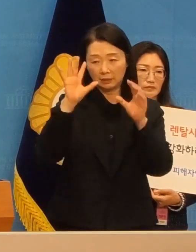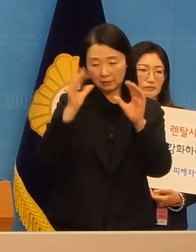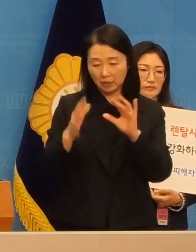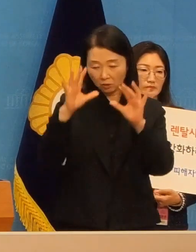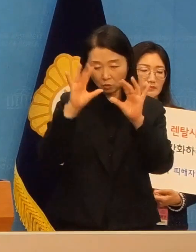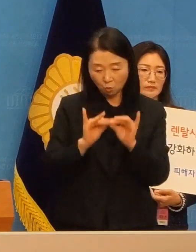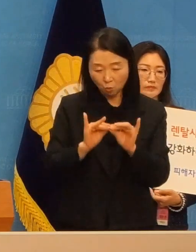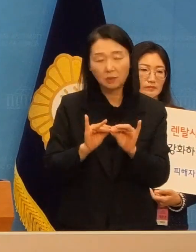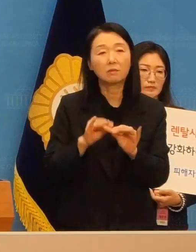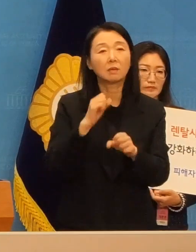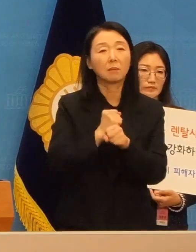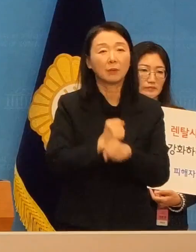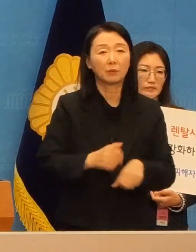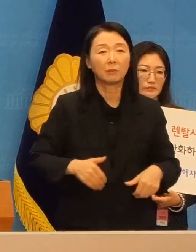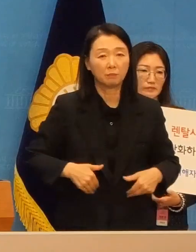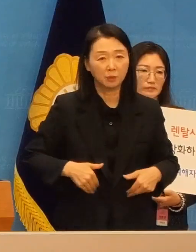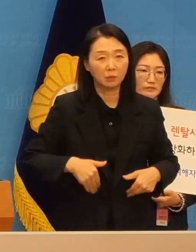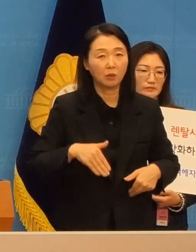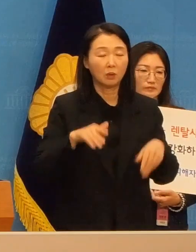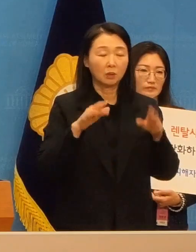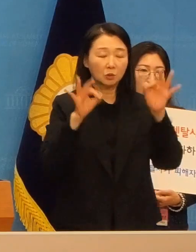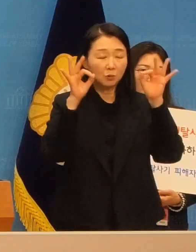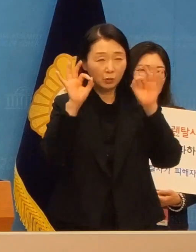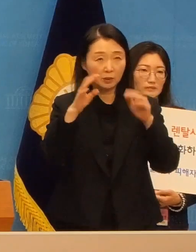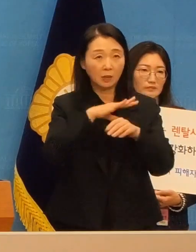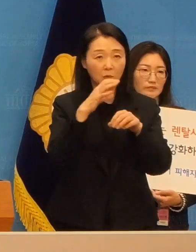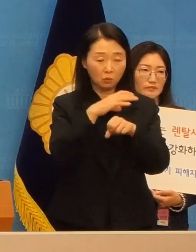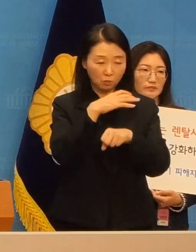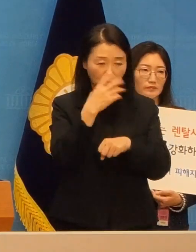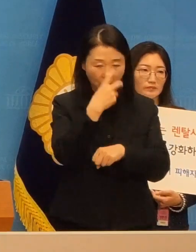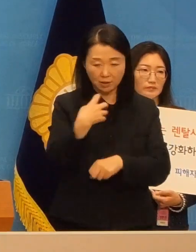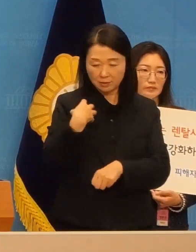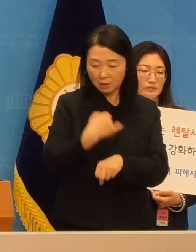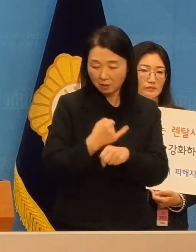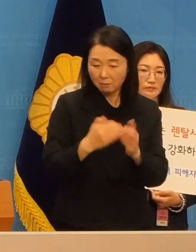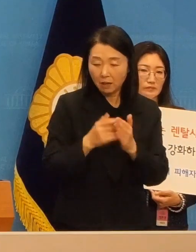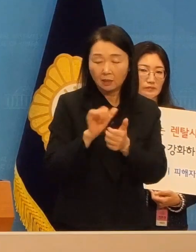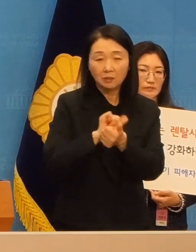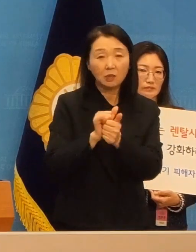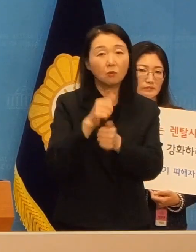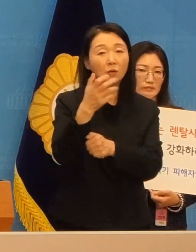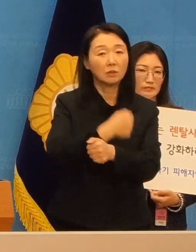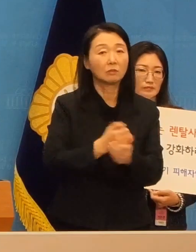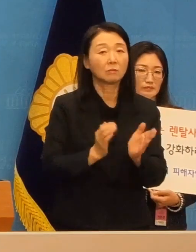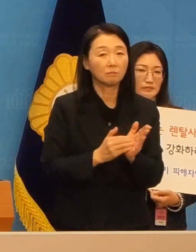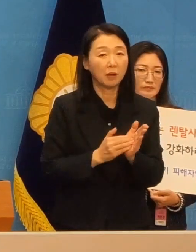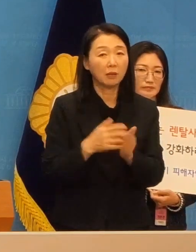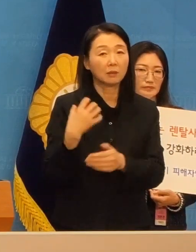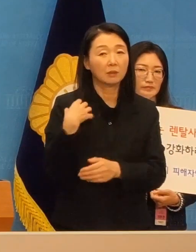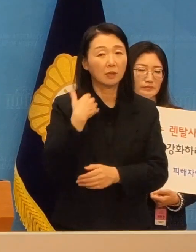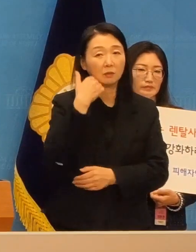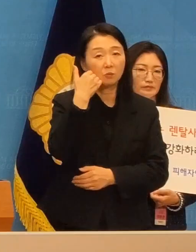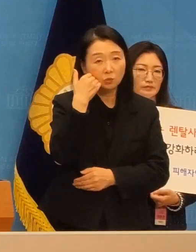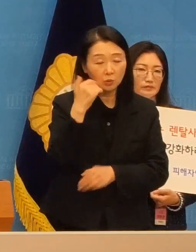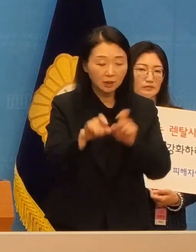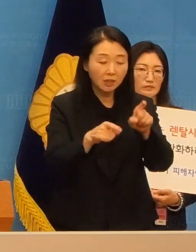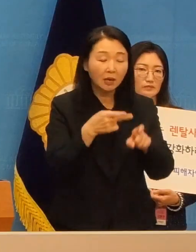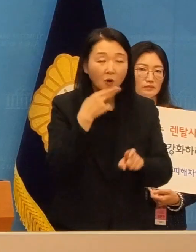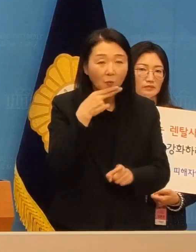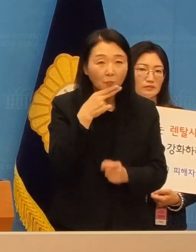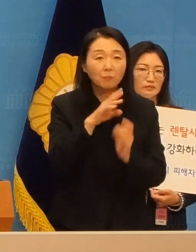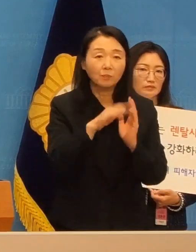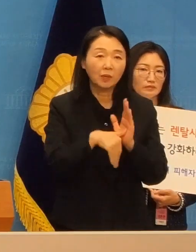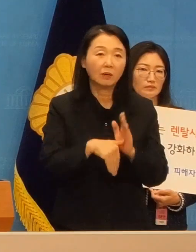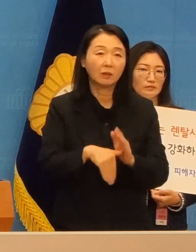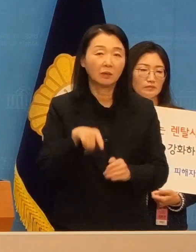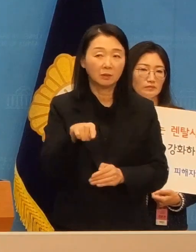신설이 시급합니다. 또한 금융사가 관리 책임이 포함된 채권을 인수하면서 그 책임을 이행하지 않을